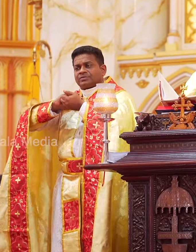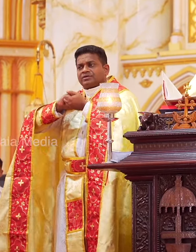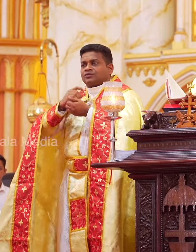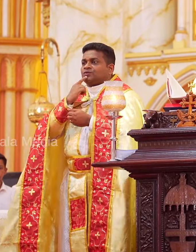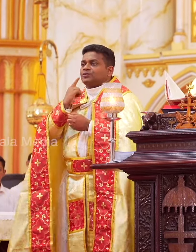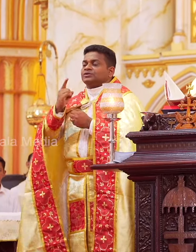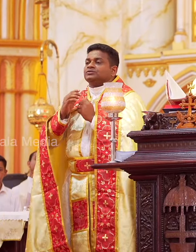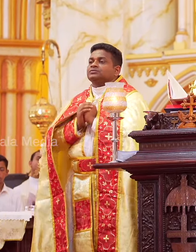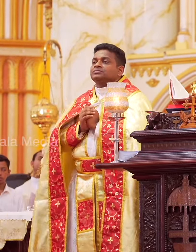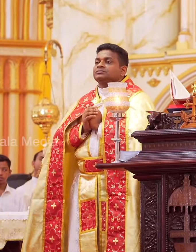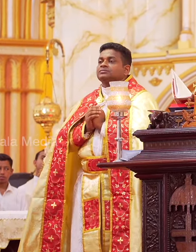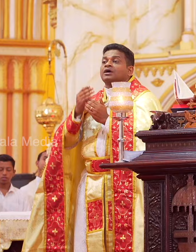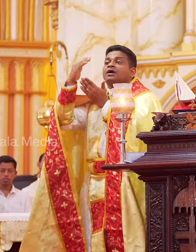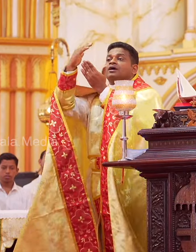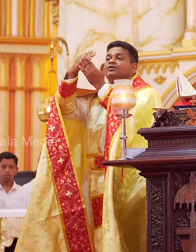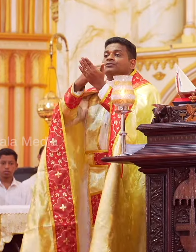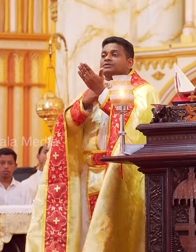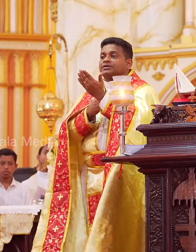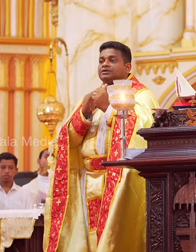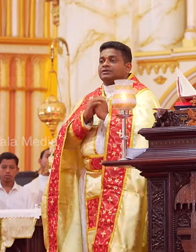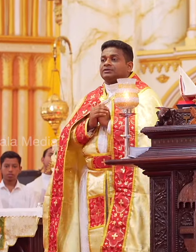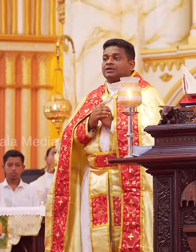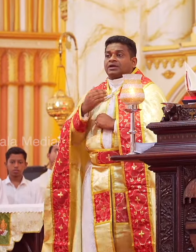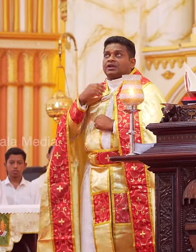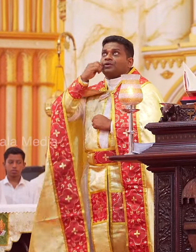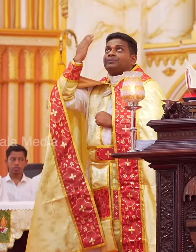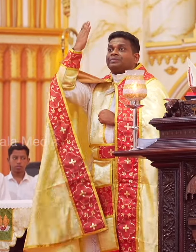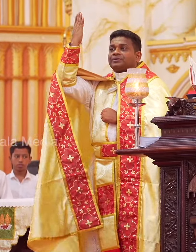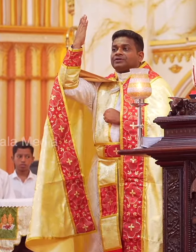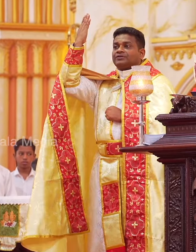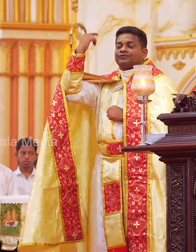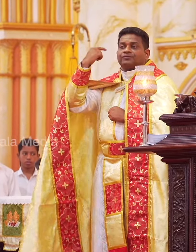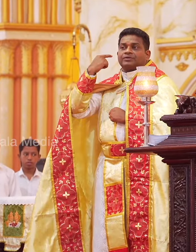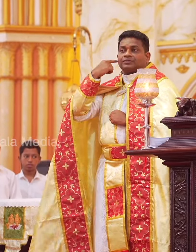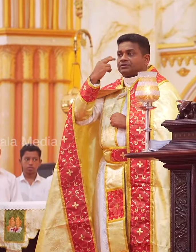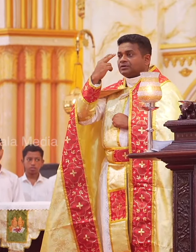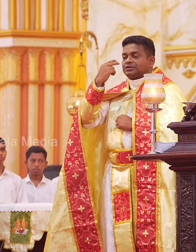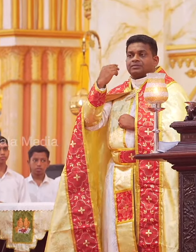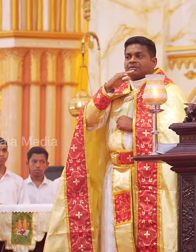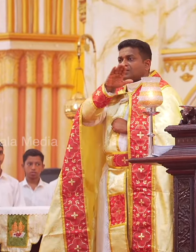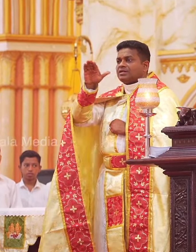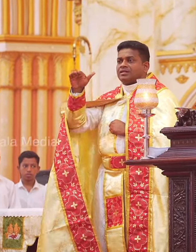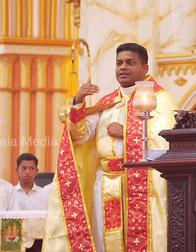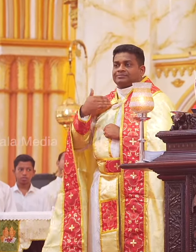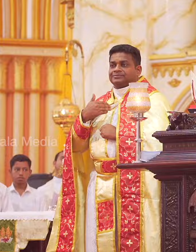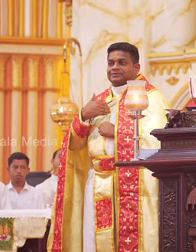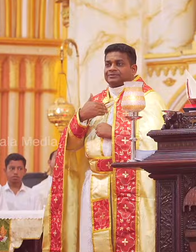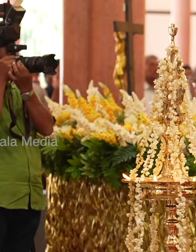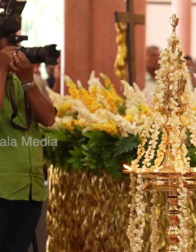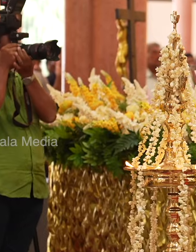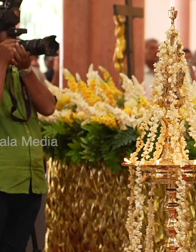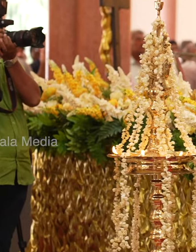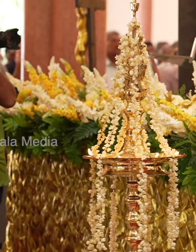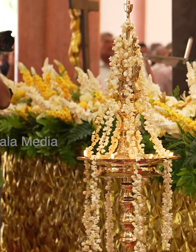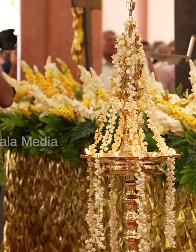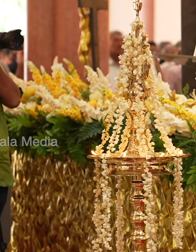വിളിച്ചു. എന്നാൽ എന്റെ പിതാവിൽ നിന്ന് കേട്ടതെല്ലാം നിങ്ങളെ ഞാൻ